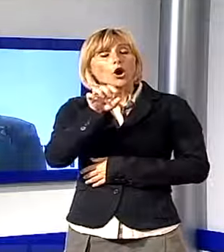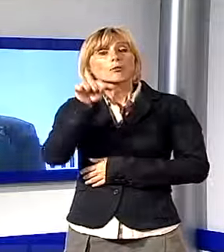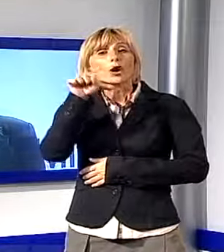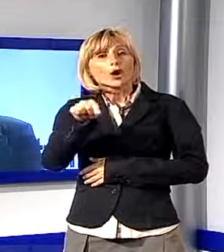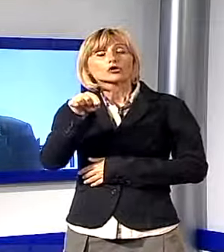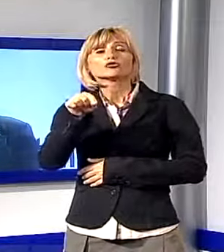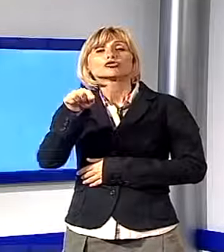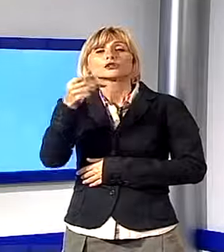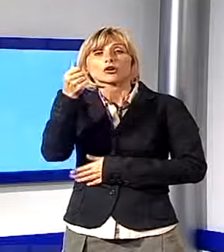parte.